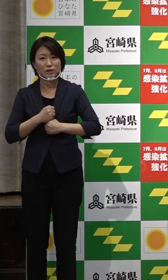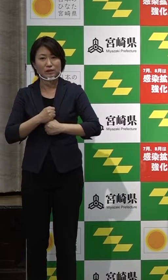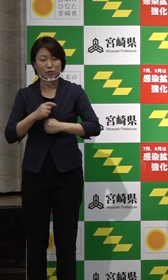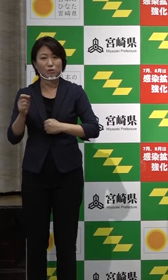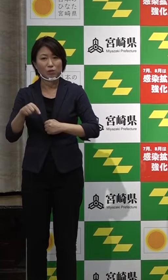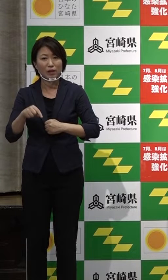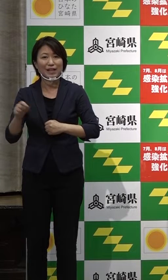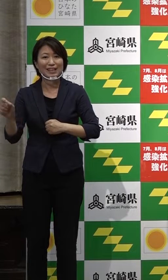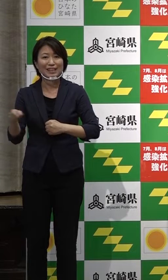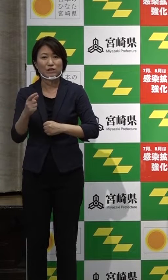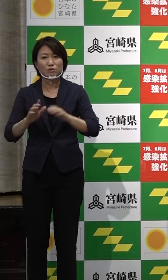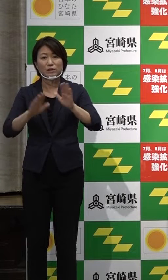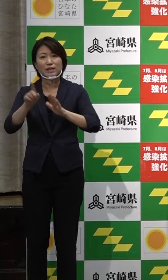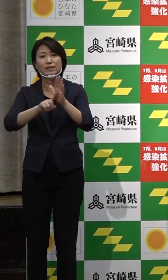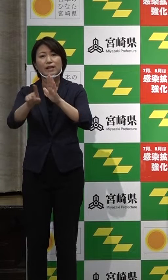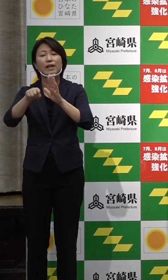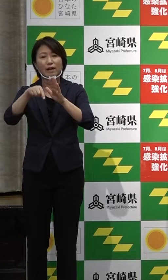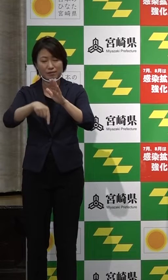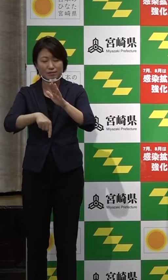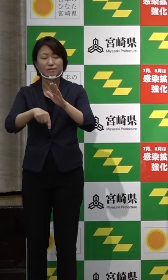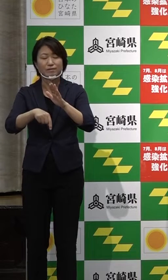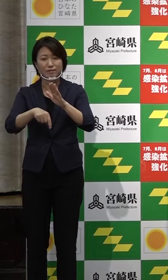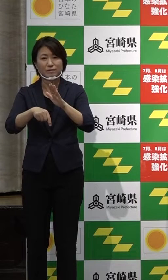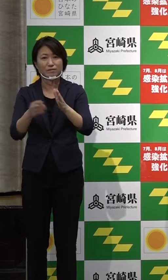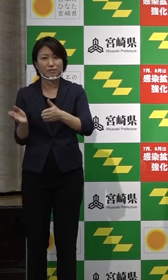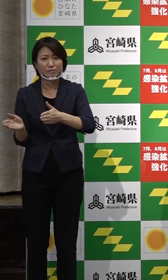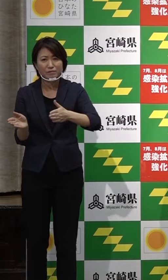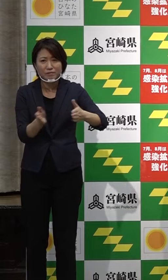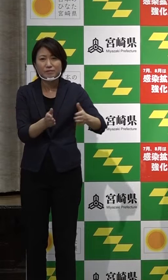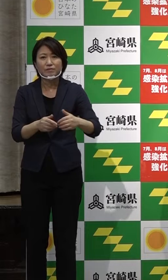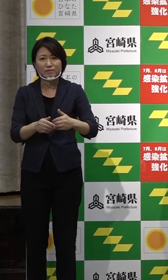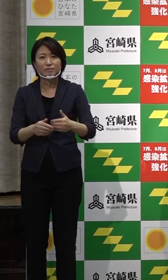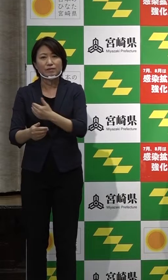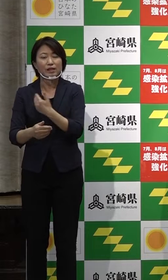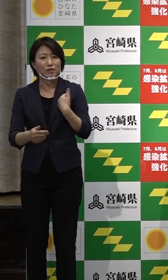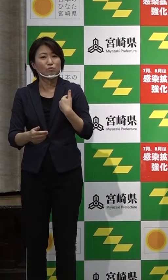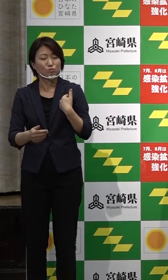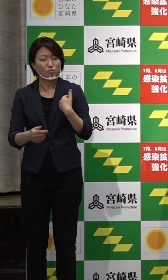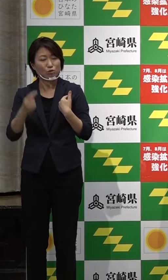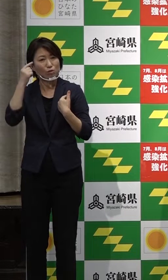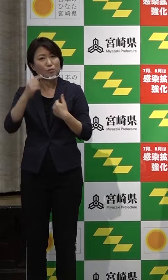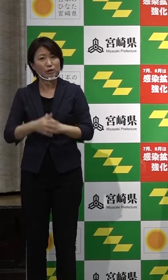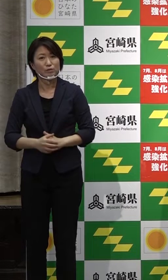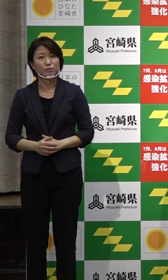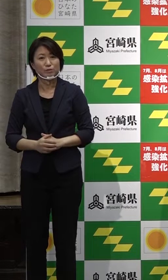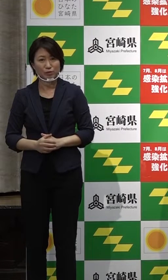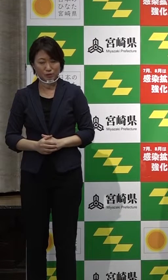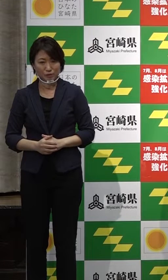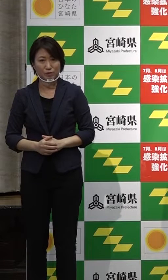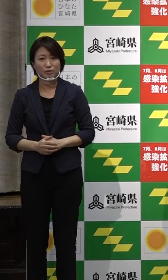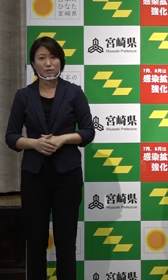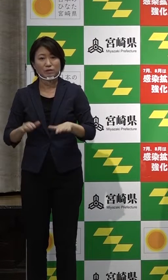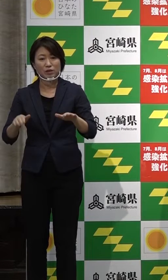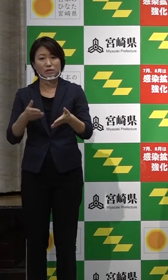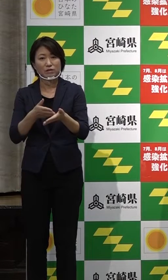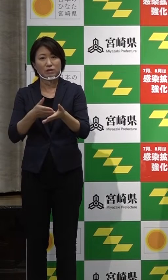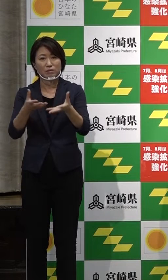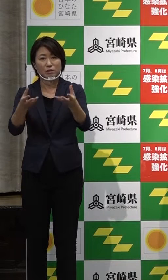ながるのではないかと、大変重要な局面であろうかと考えております。はい、私から冒頭以上であります